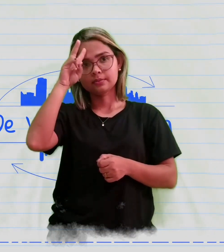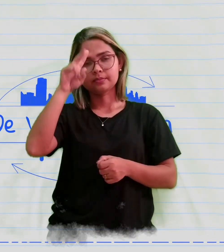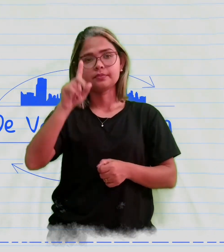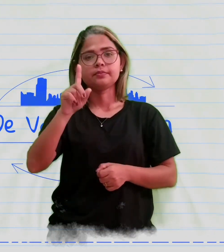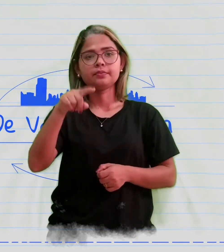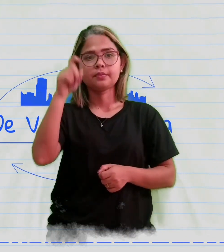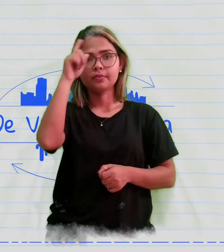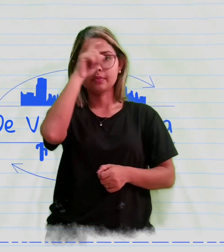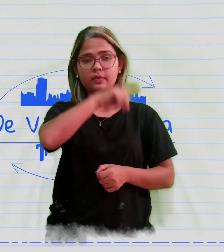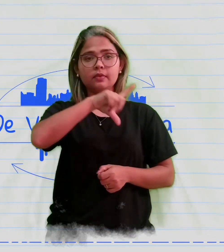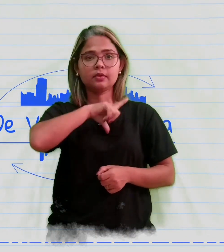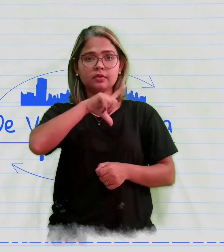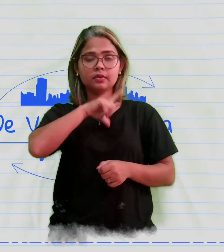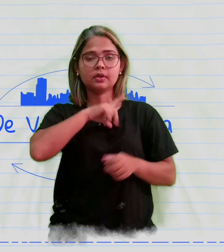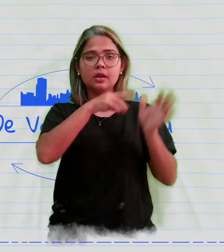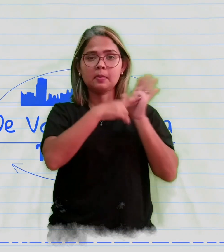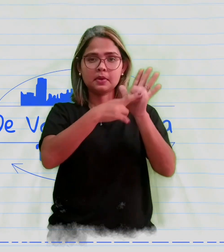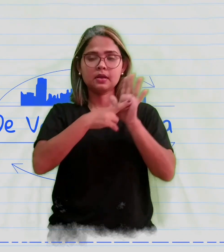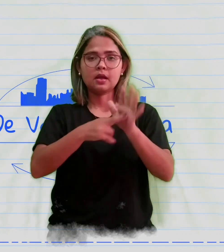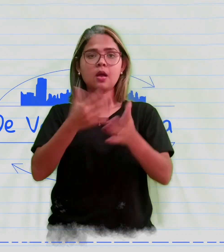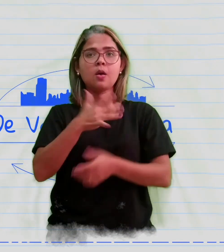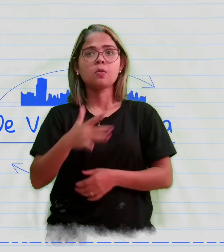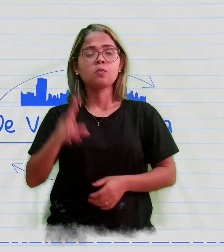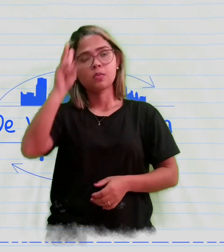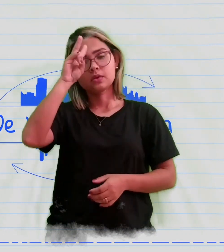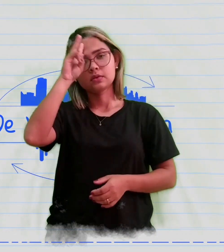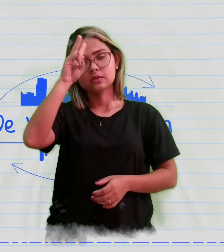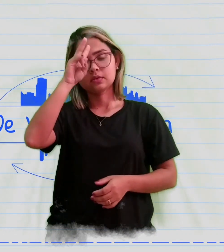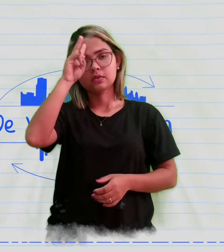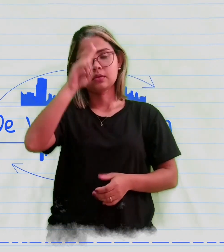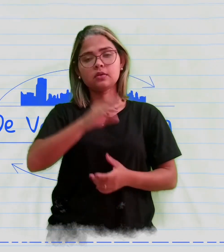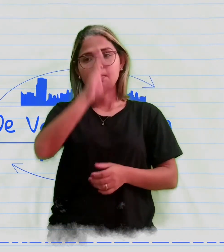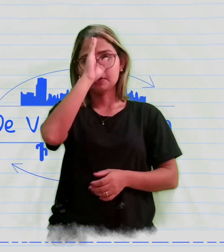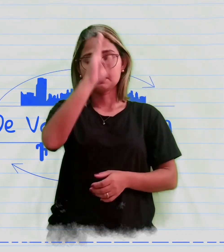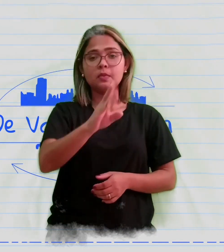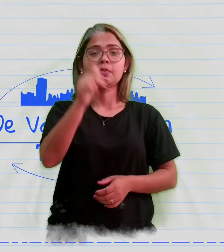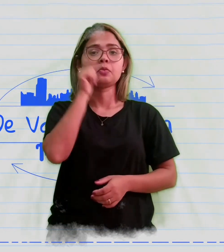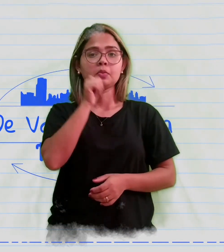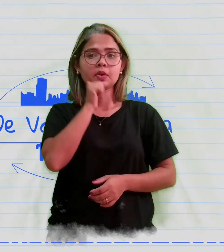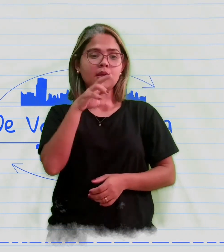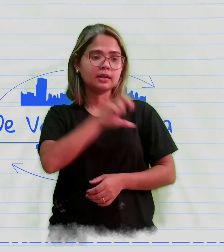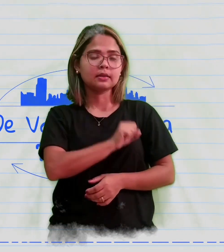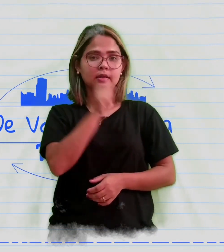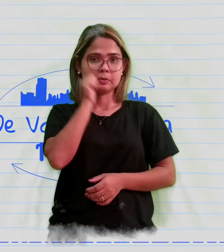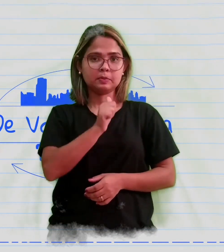difícil ter representatividade em algumas histórias que a gente vê por aí, principalmente sobre mulheres que amam mulheres.